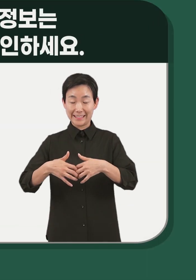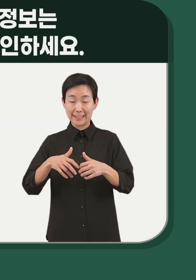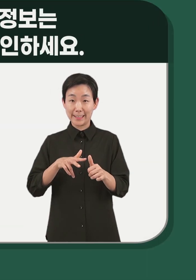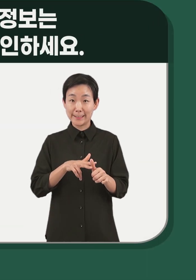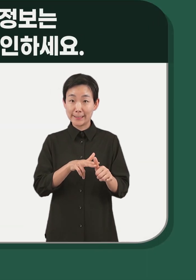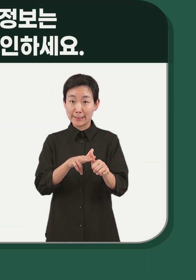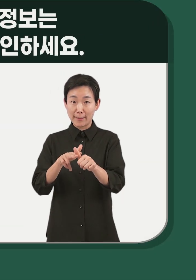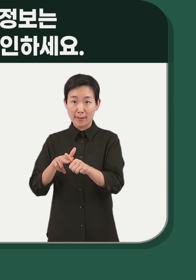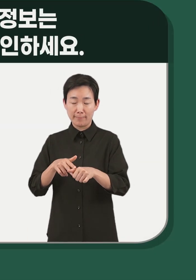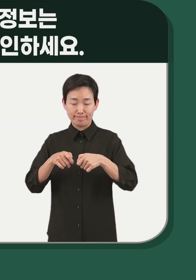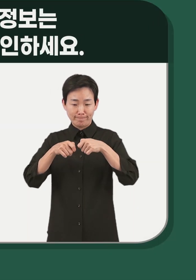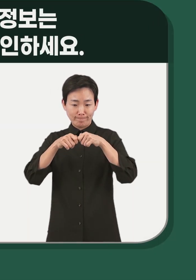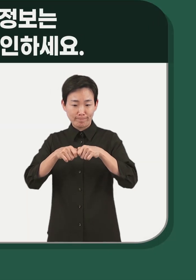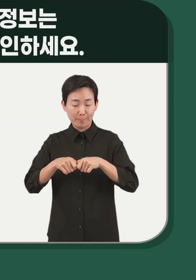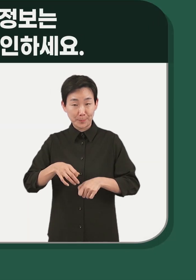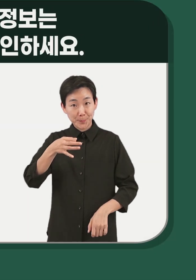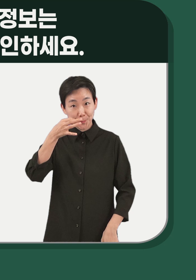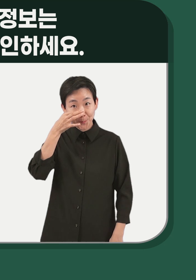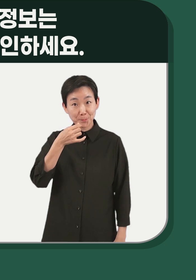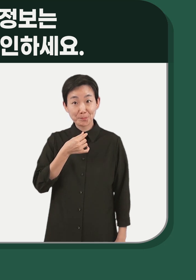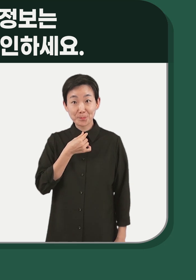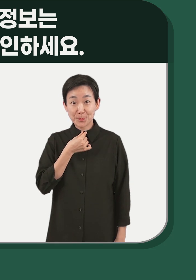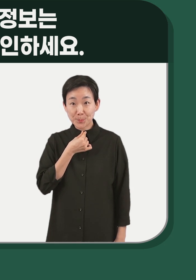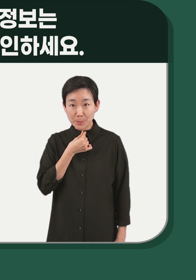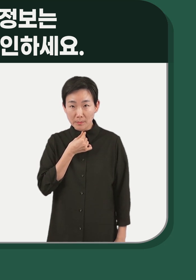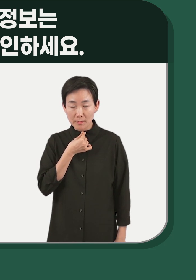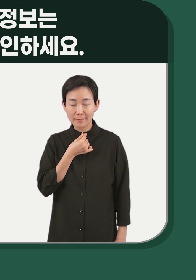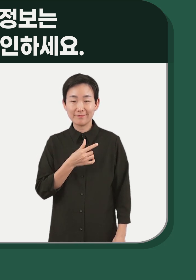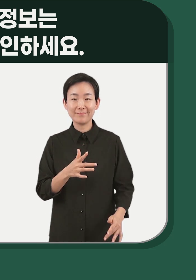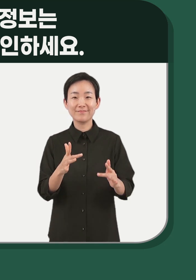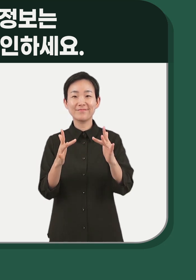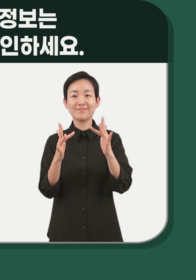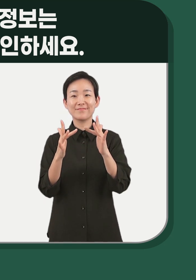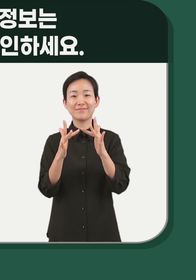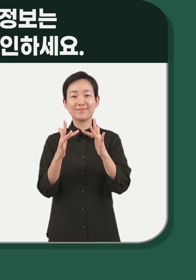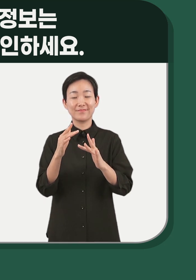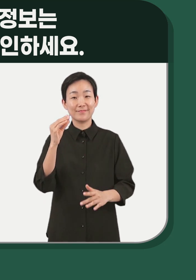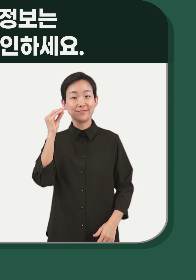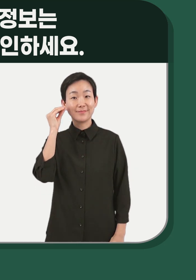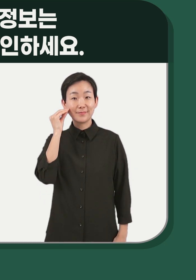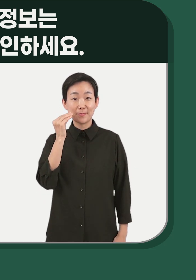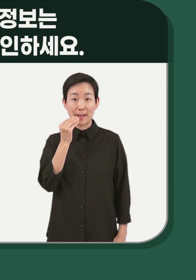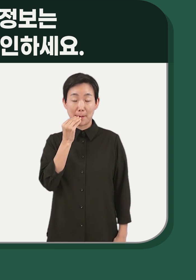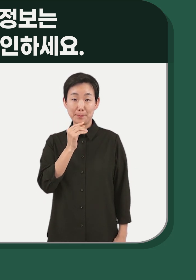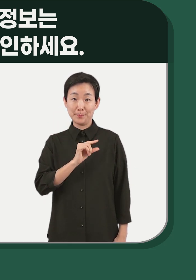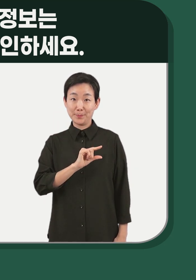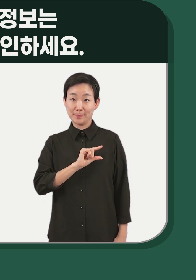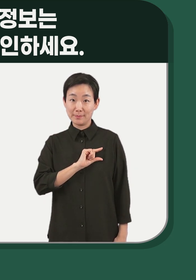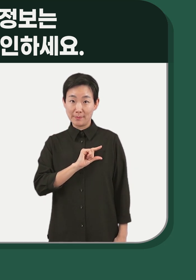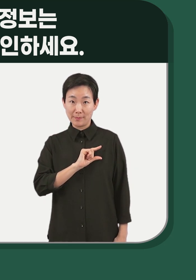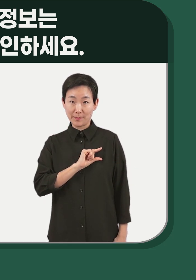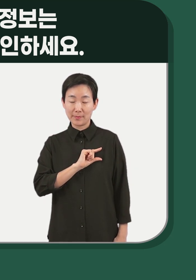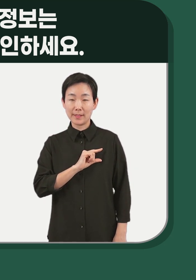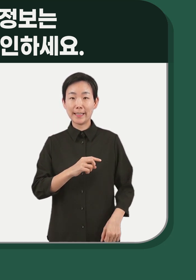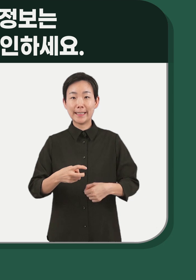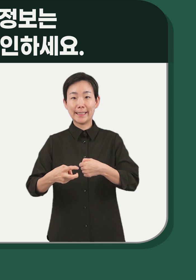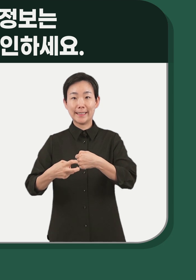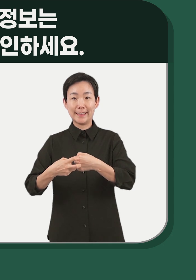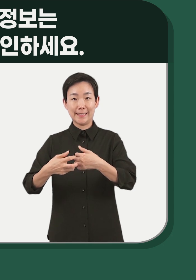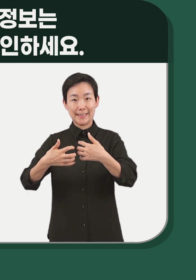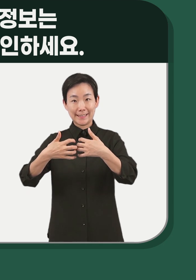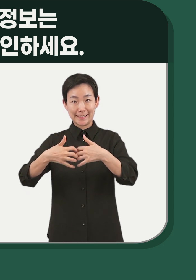더욱 자세한 의료기기 정보는 의료기기 안심책방에서 확인하세요. 인터넷에 의료기기